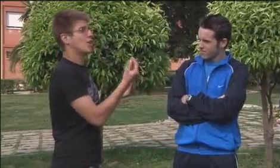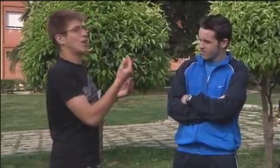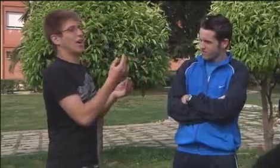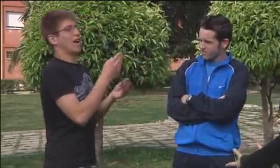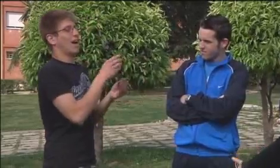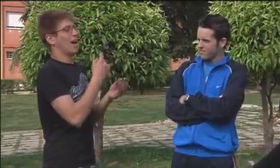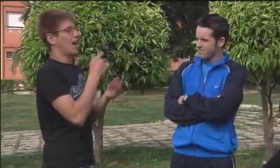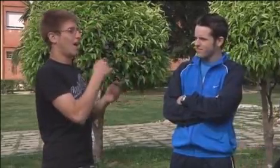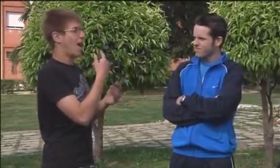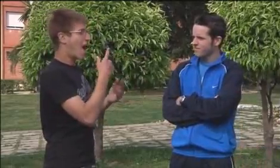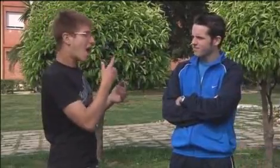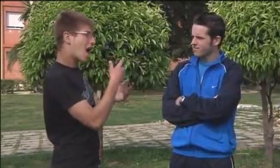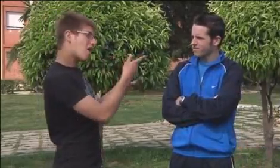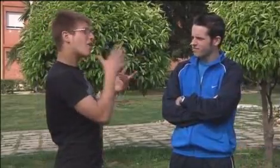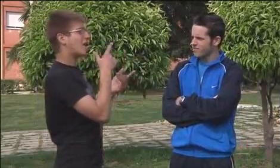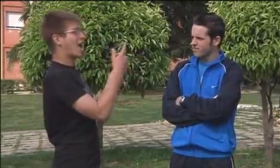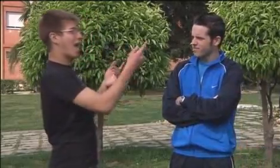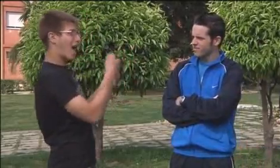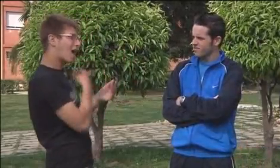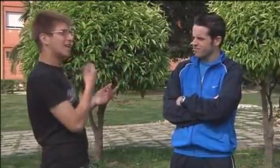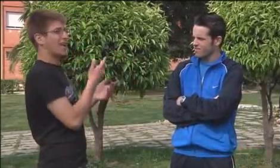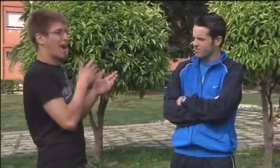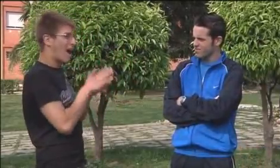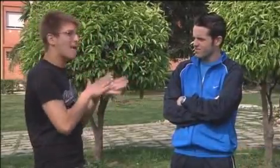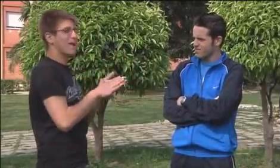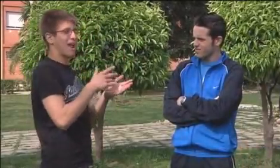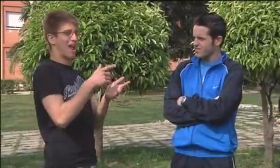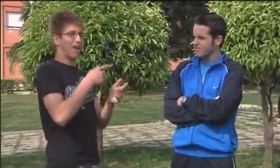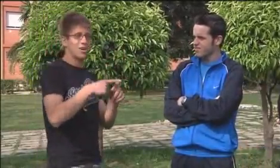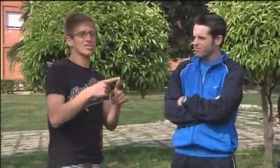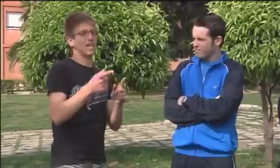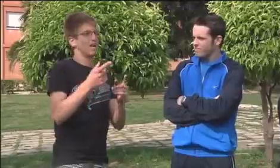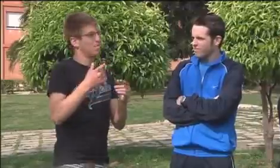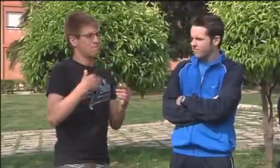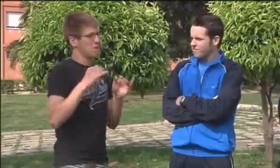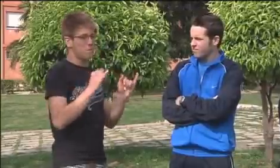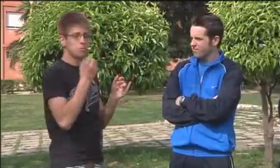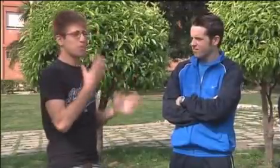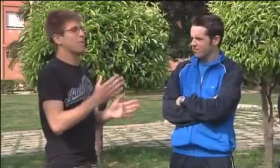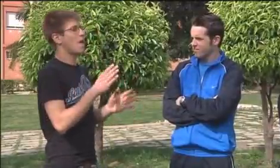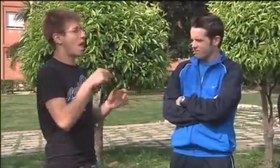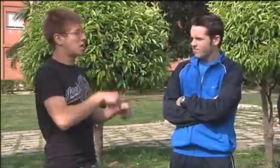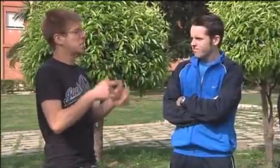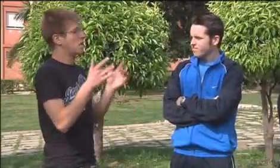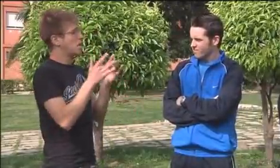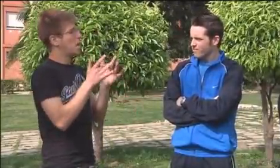atractiva a la gente y ahora ellos también nos preguntan cosas y le